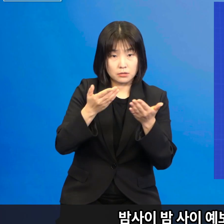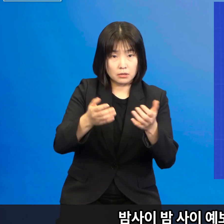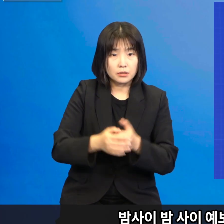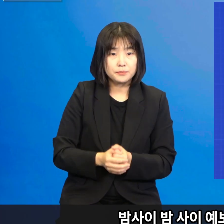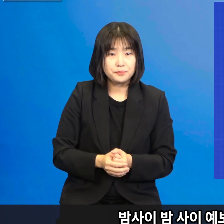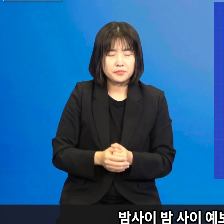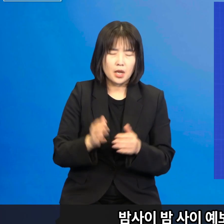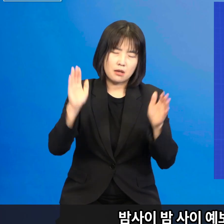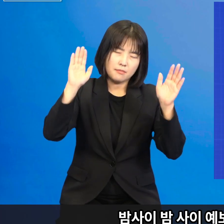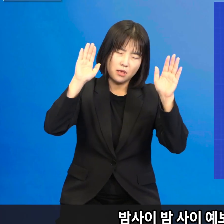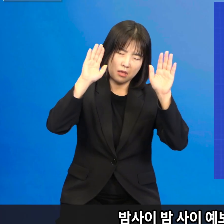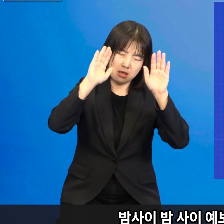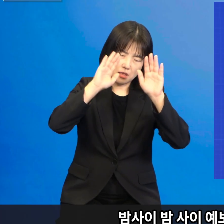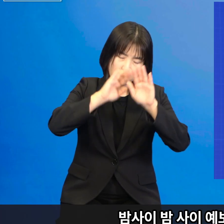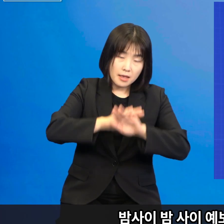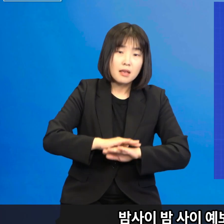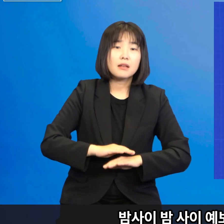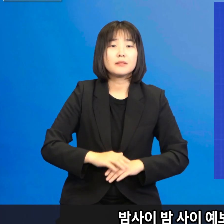밤사이